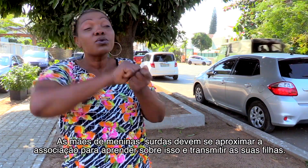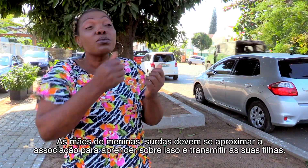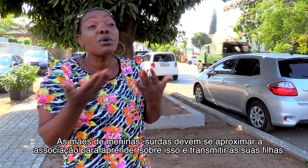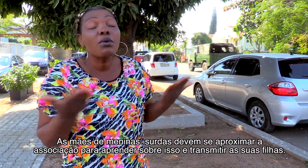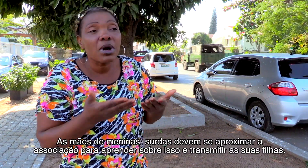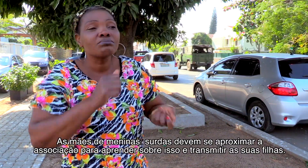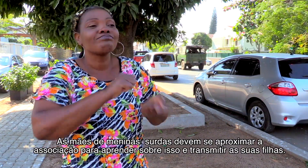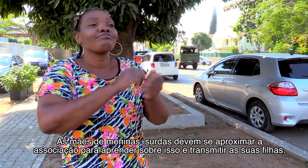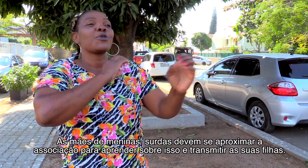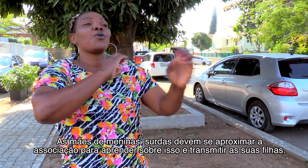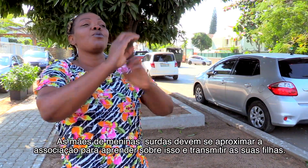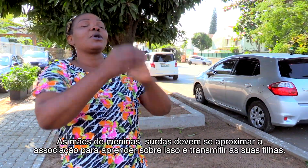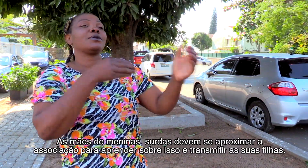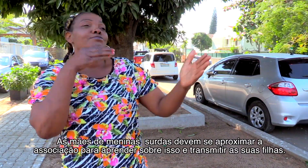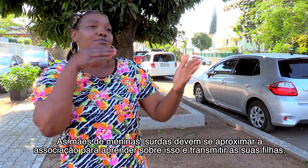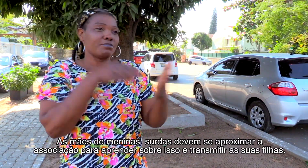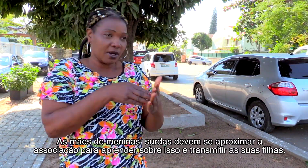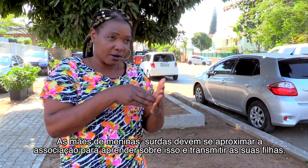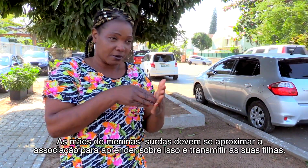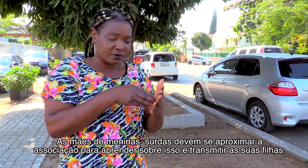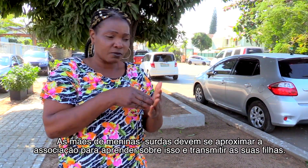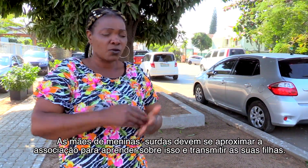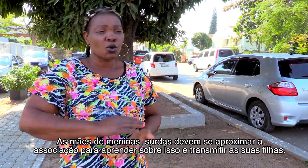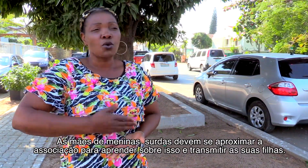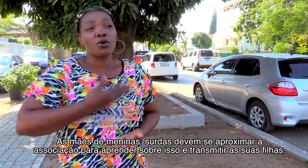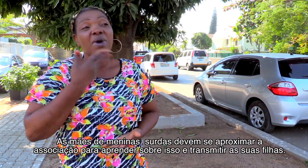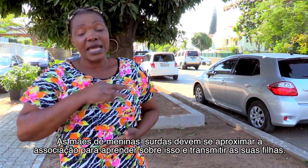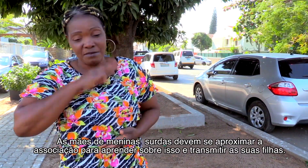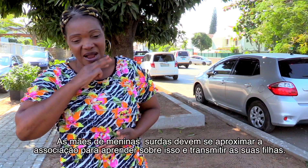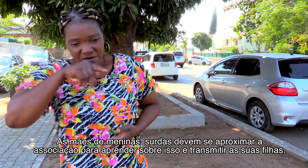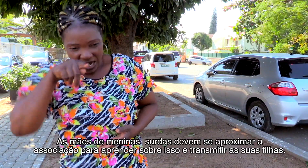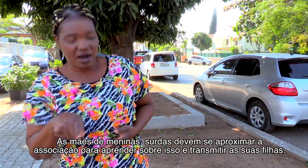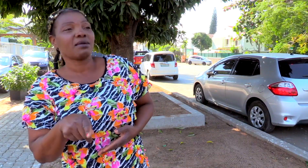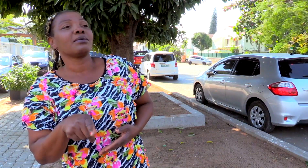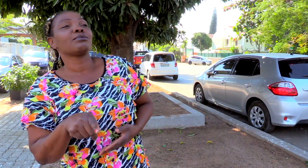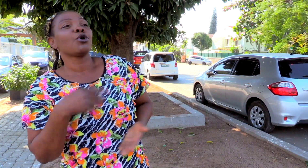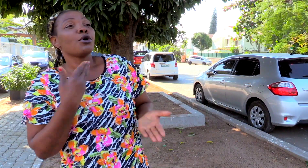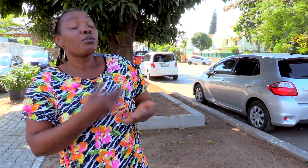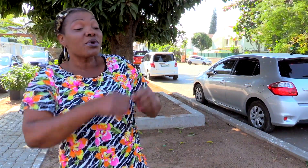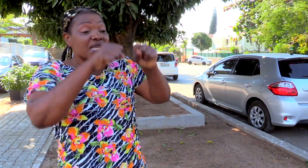se aproximar à associação para aprender sobre isso e transmitir às suas filhas.